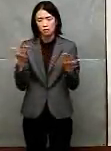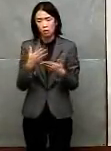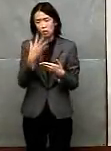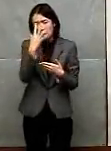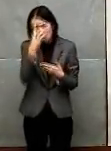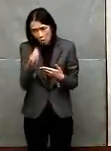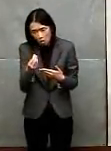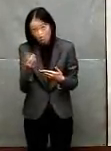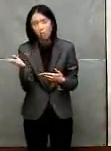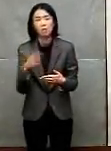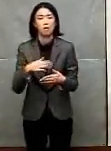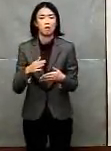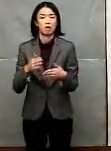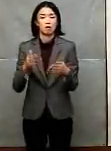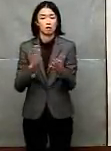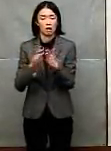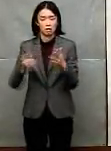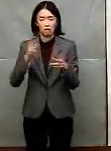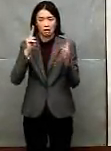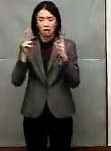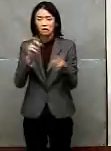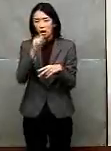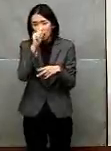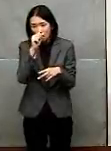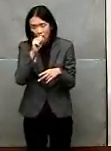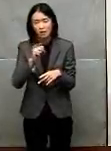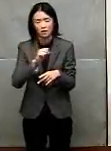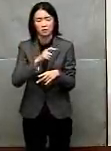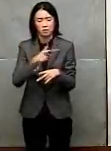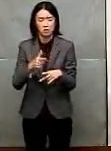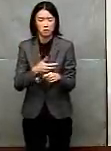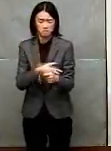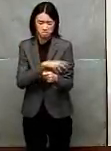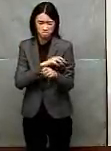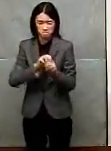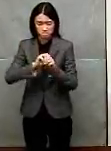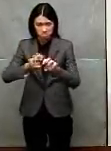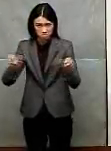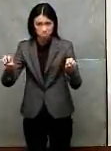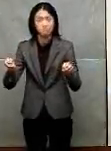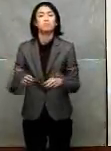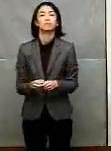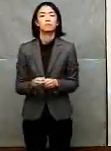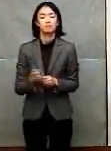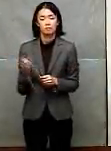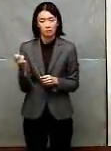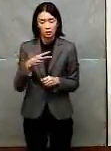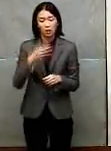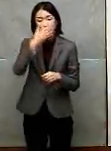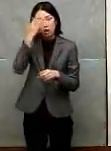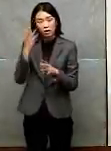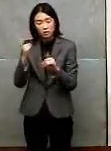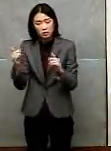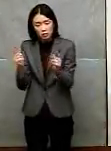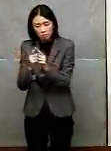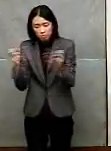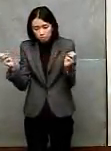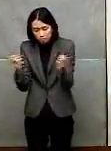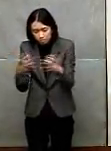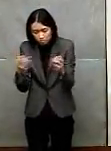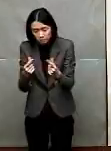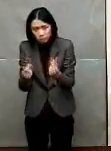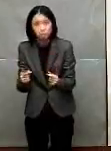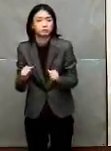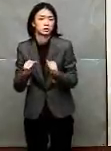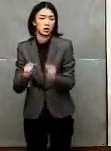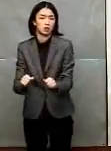や県内企業の良さなどをより強く発信するとともに、若者との対話も十分に行い